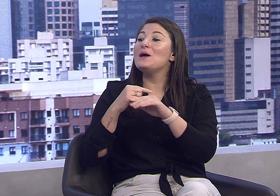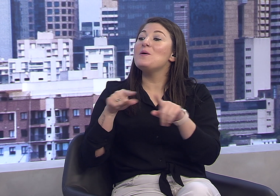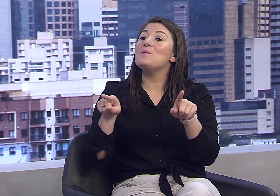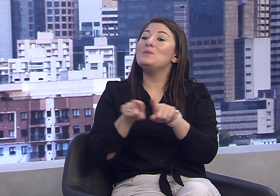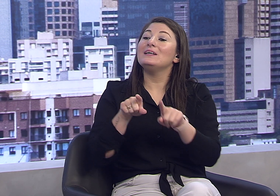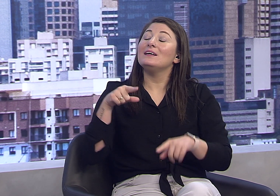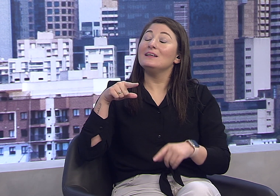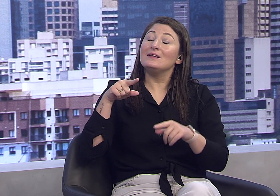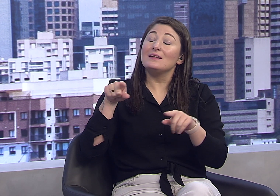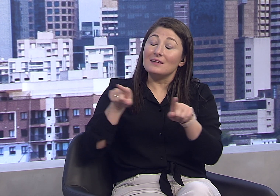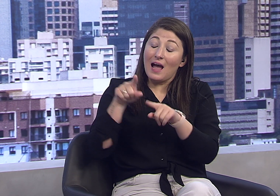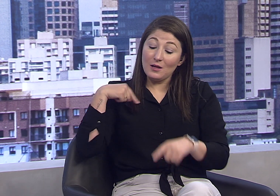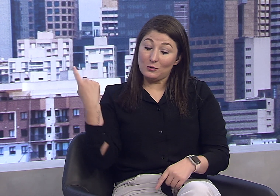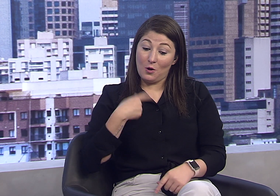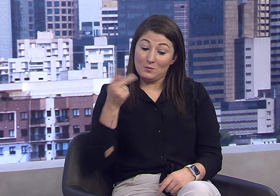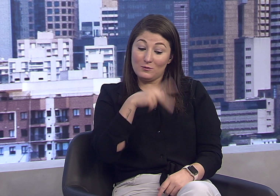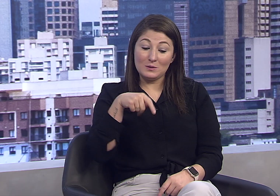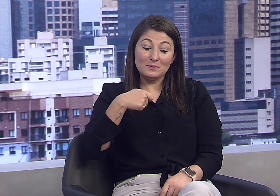diferente.